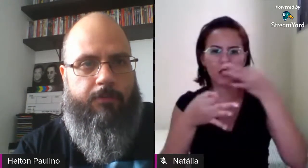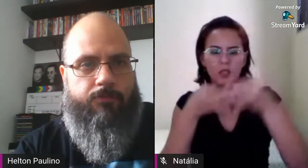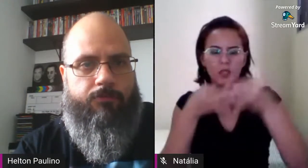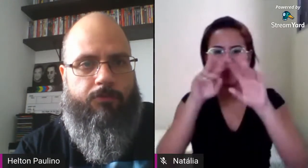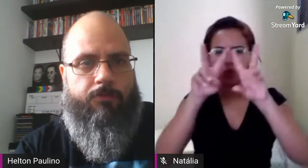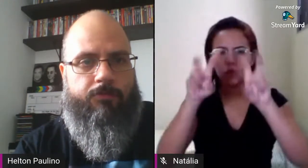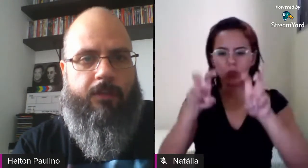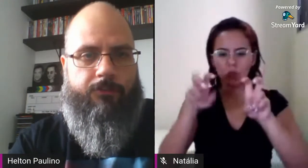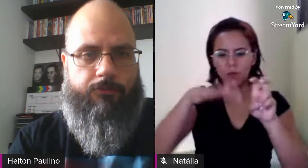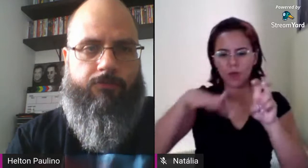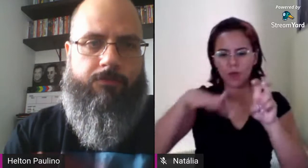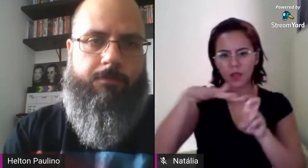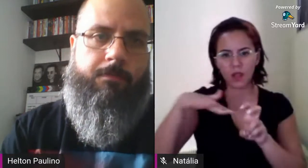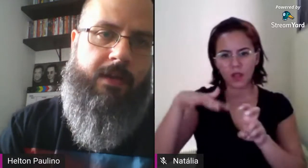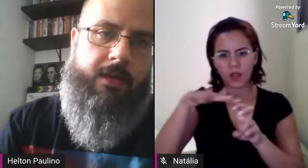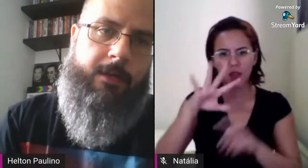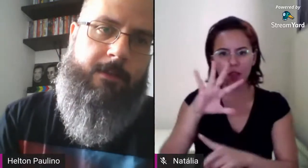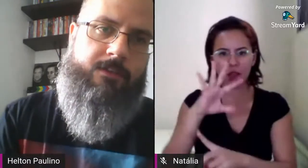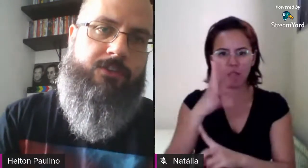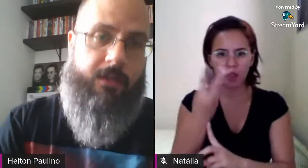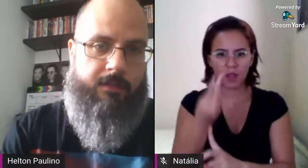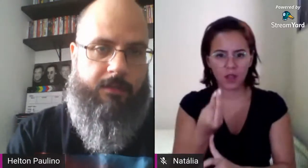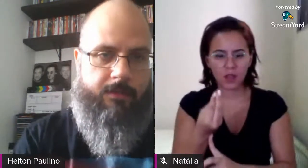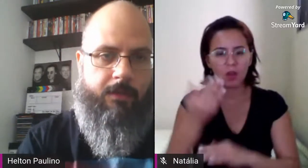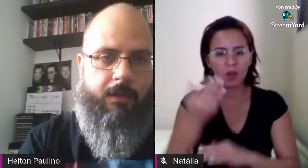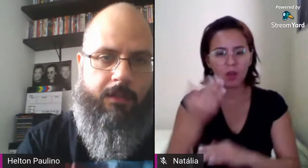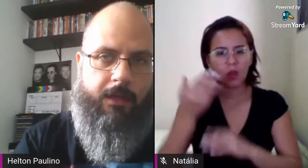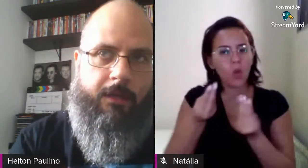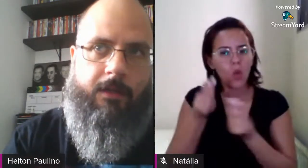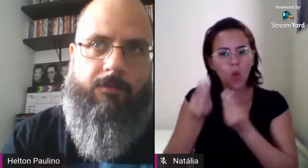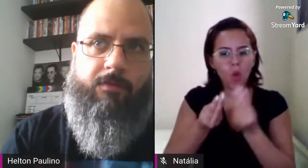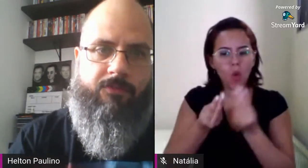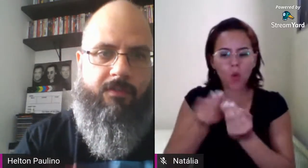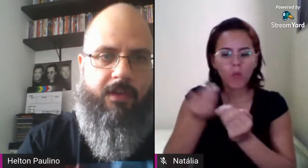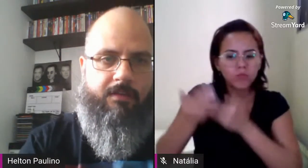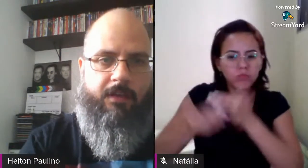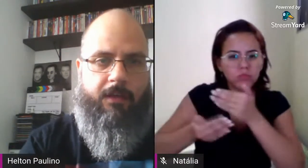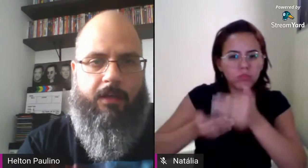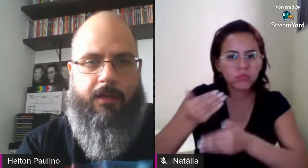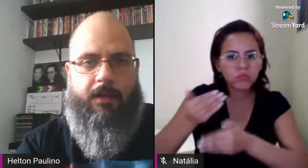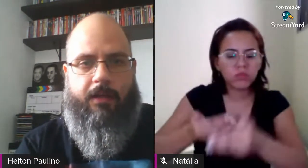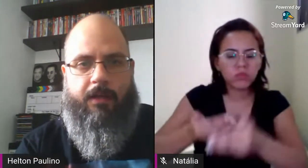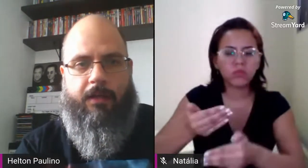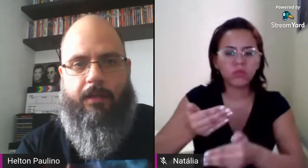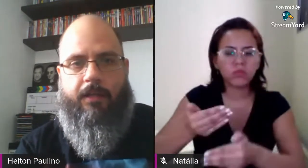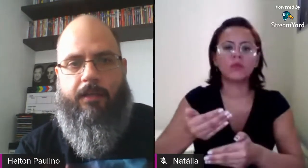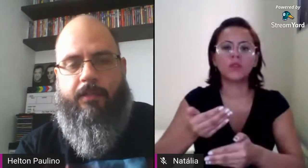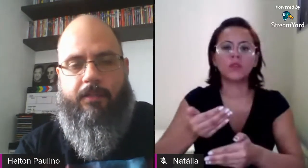nós temos contextos bem distantes, né? Vamos dizer assim,